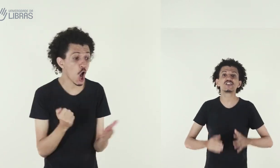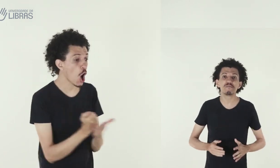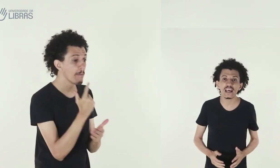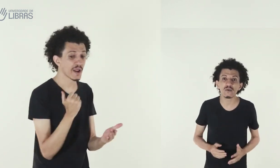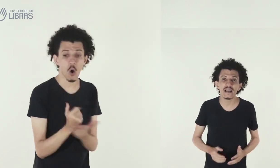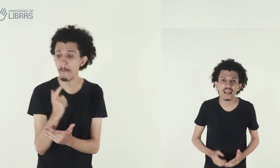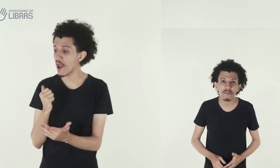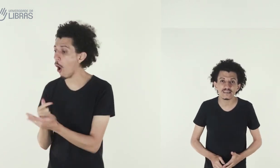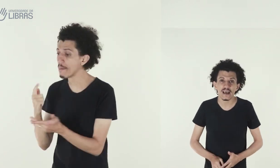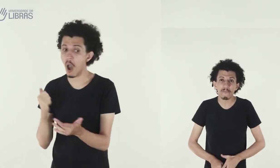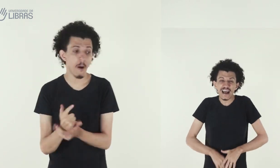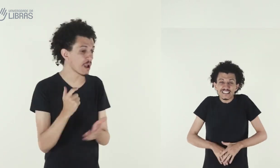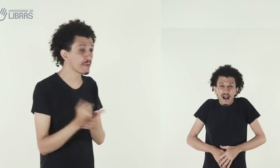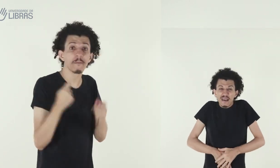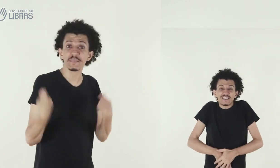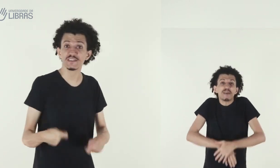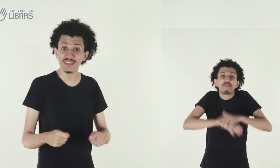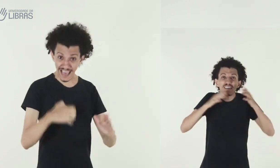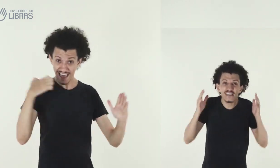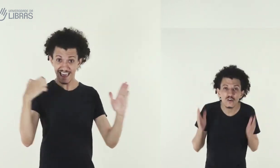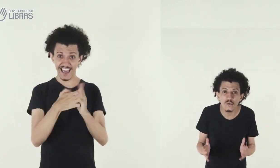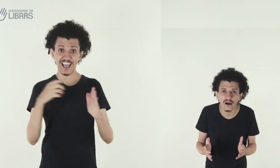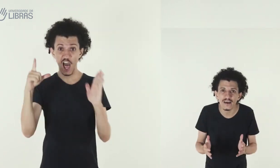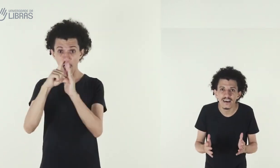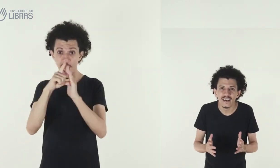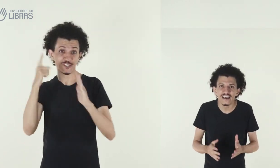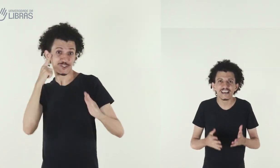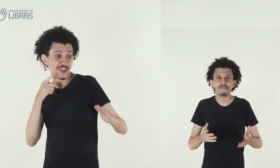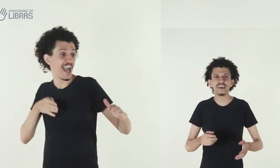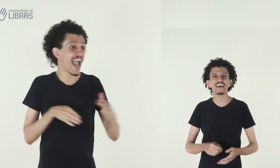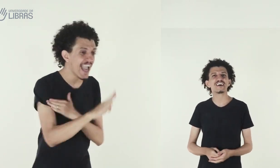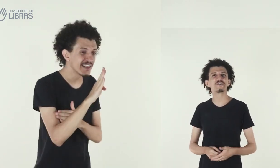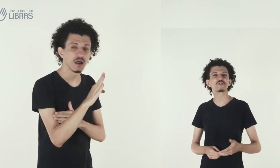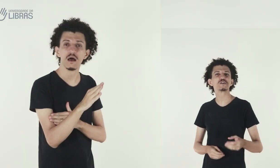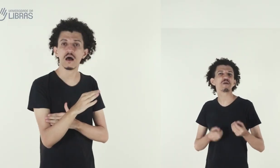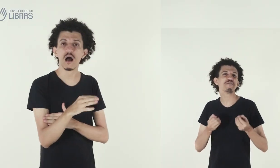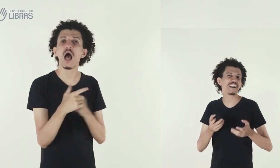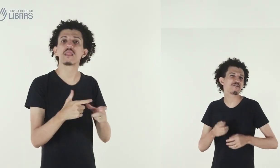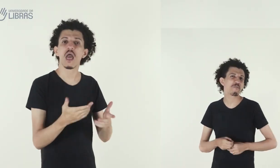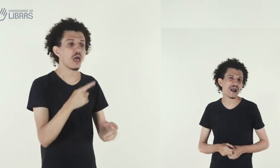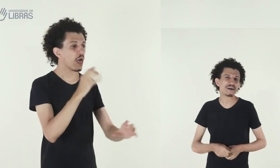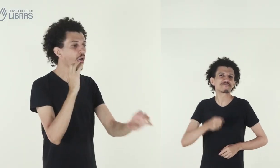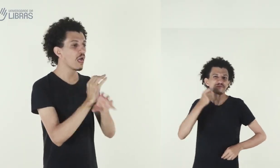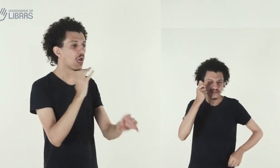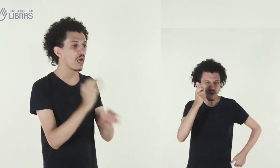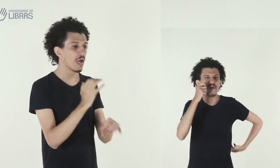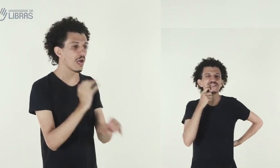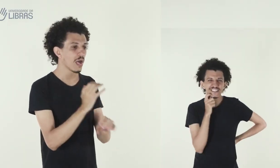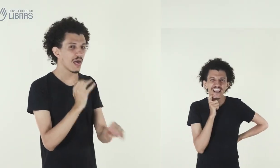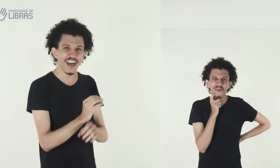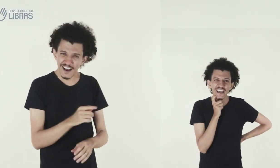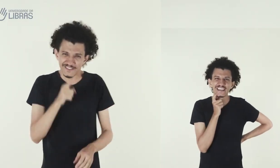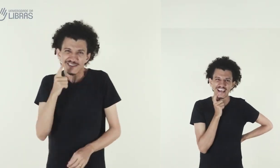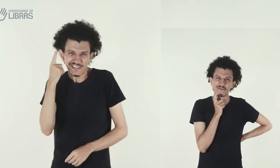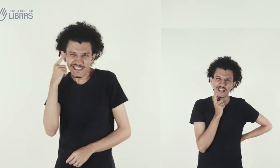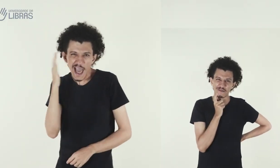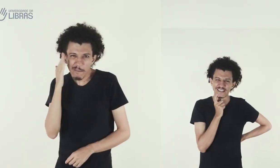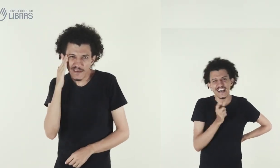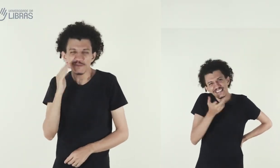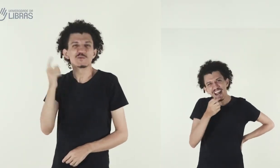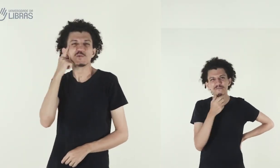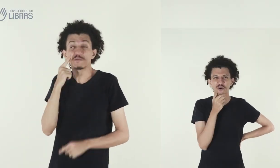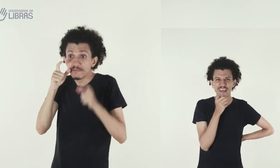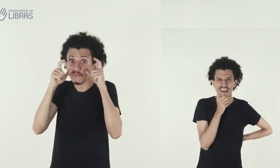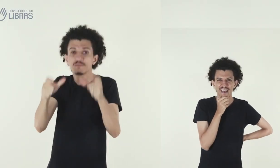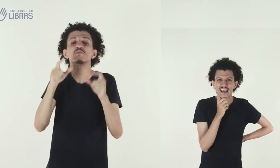tem atendimento em Libras praticamente em empresa nenhuma. Sabia que os surdos preferem comprar onde tem alguém que saiba